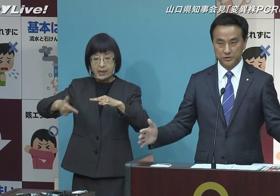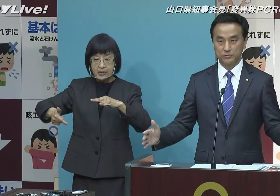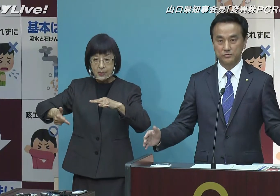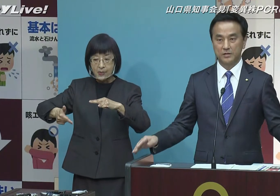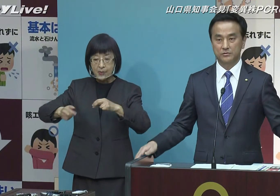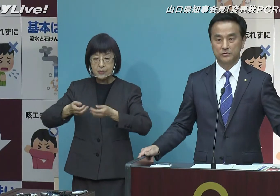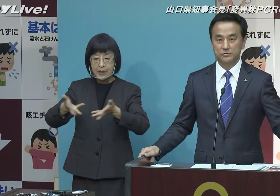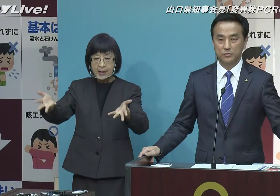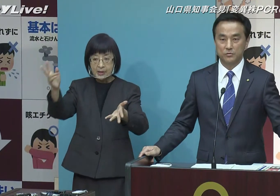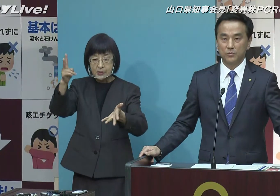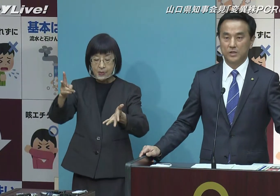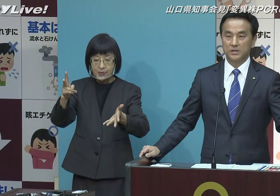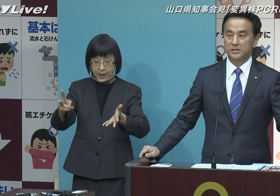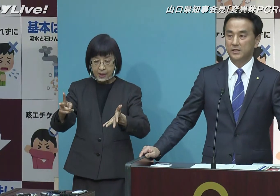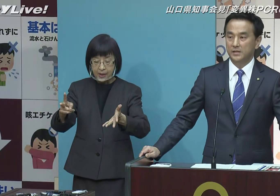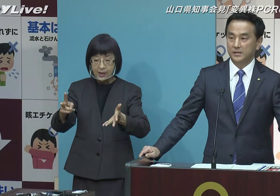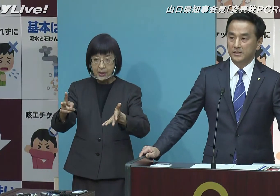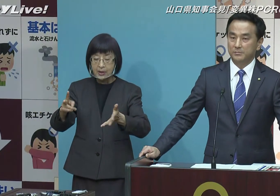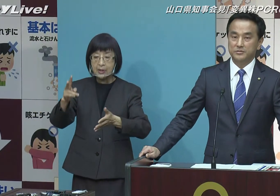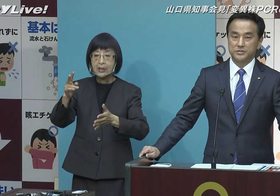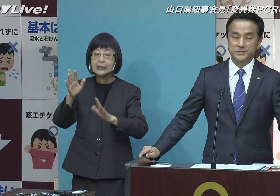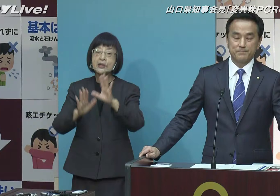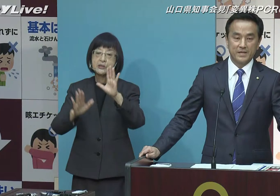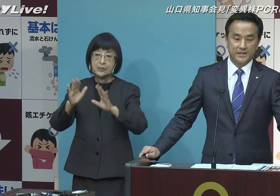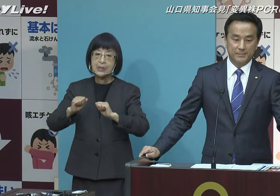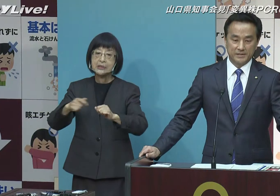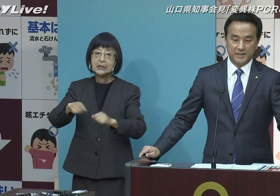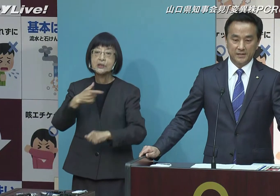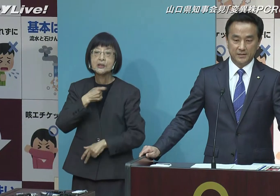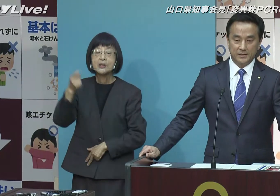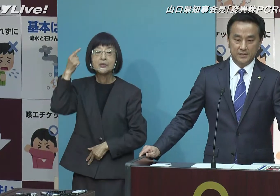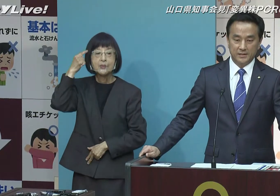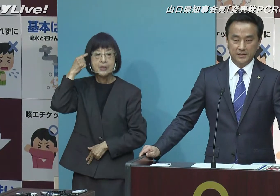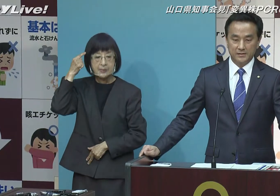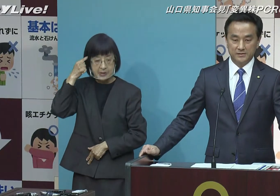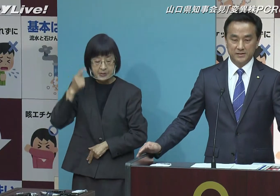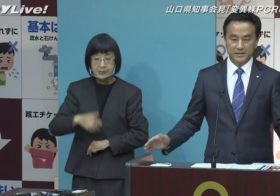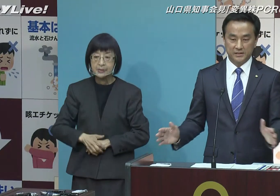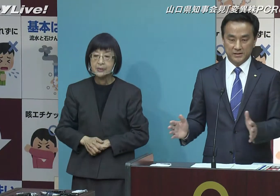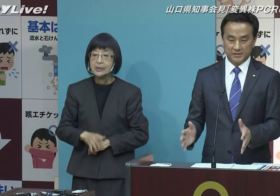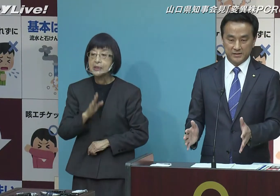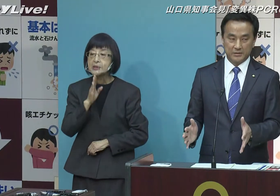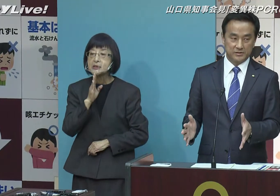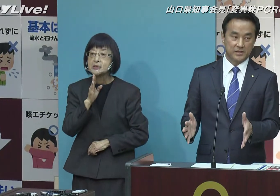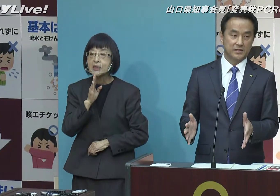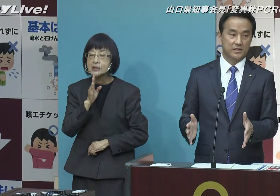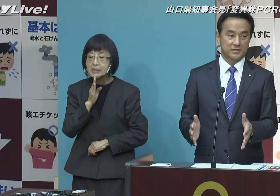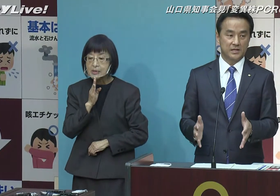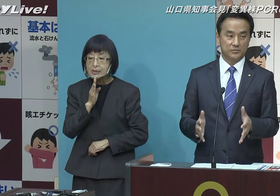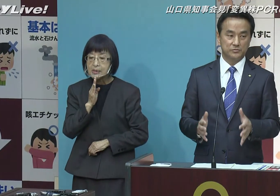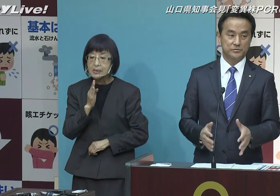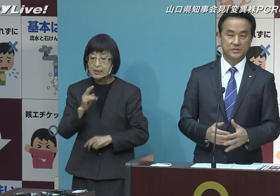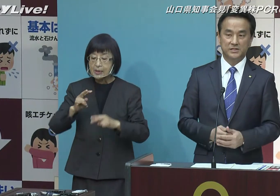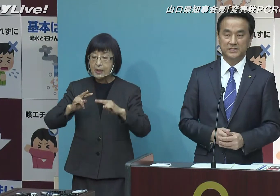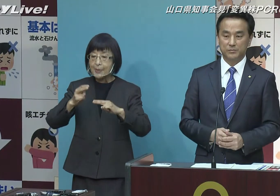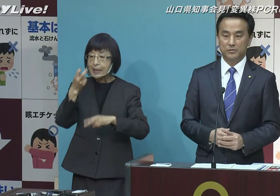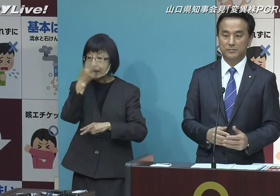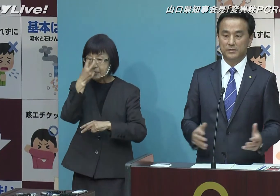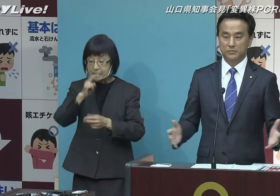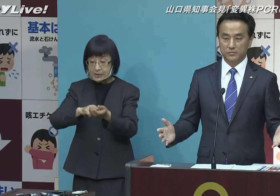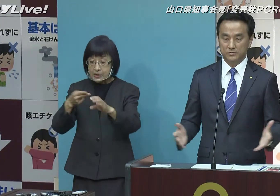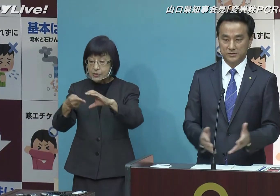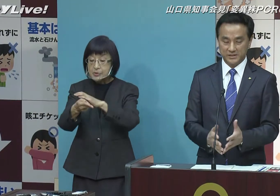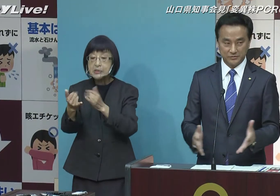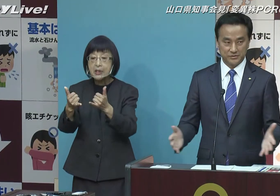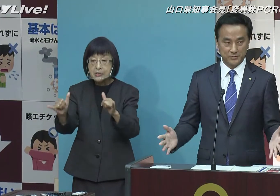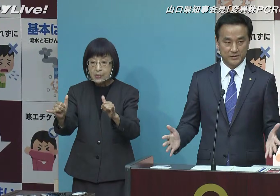をしっかりと広く確認をすることを行っていきますし、また実際に感染確認された方の入院に対しても、ま